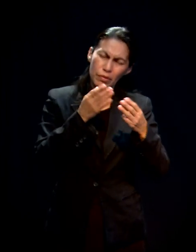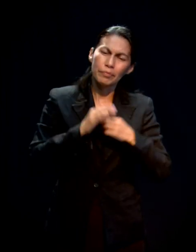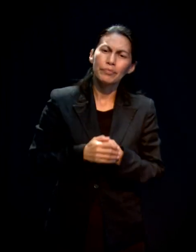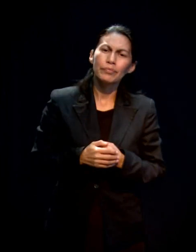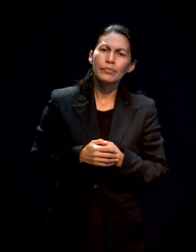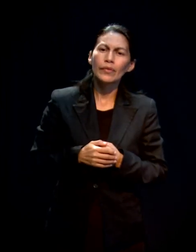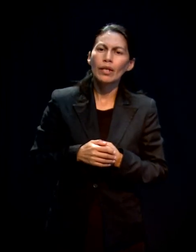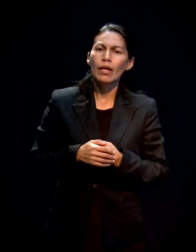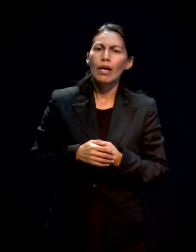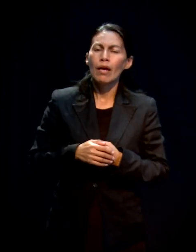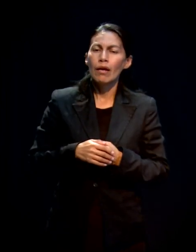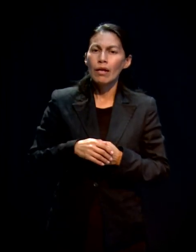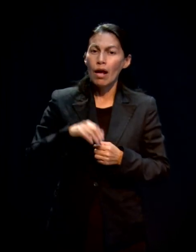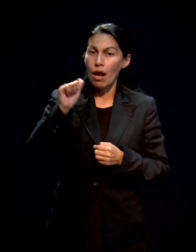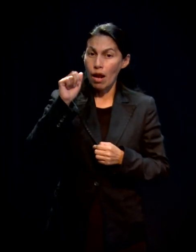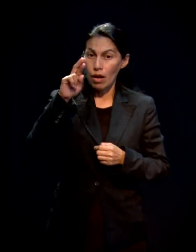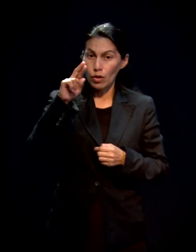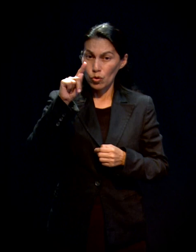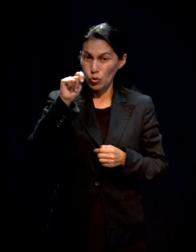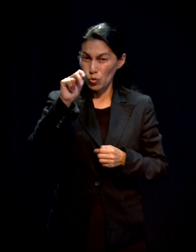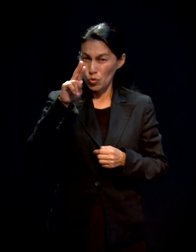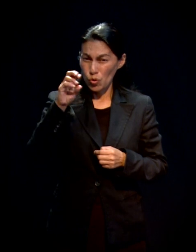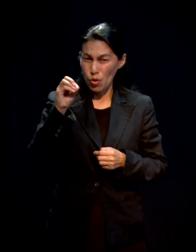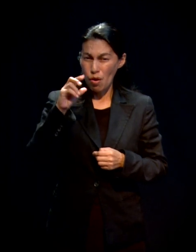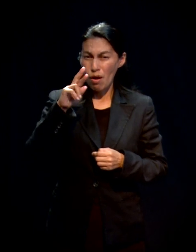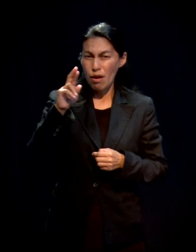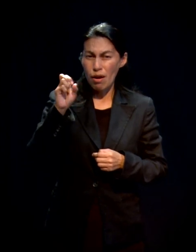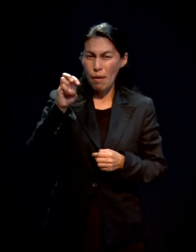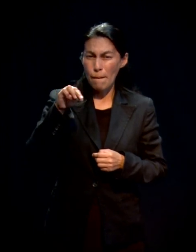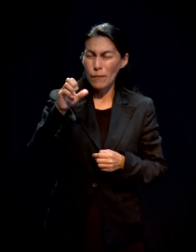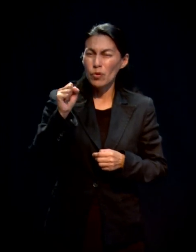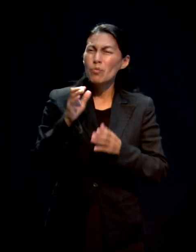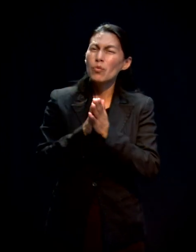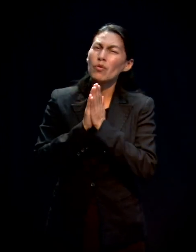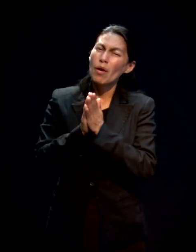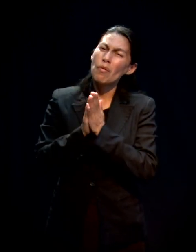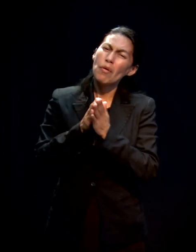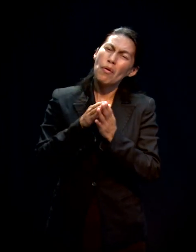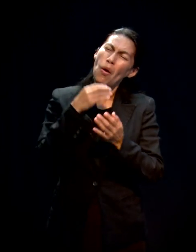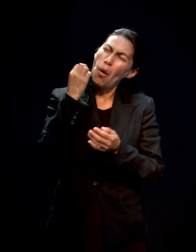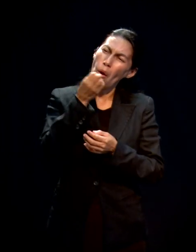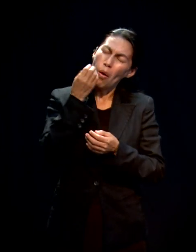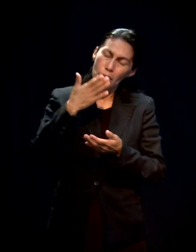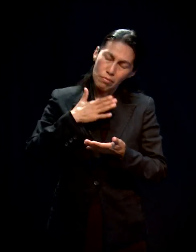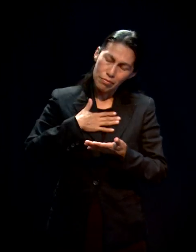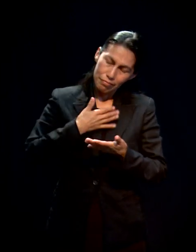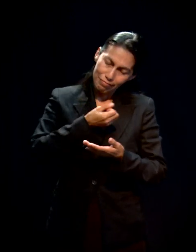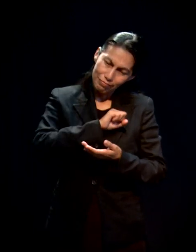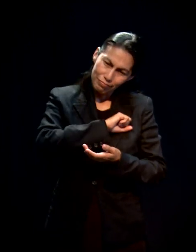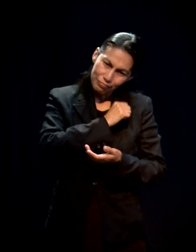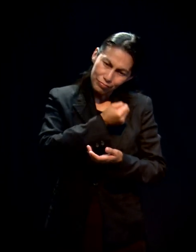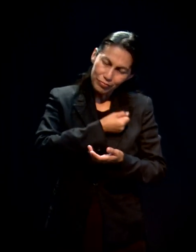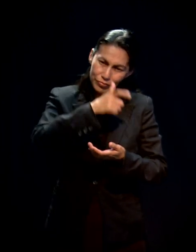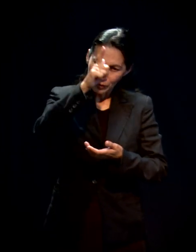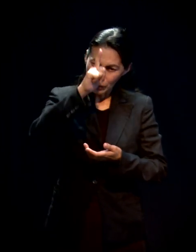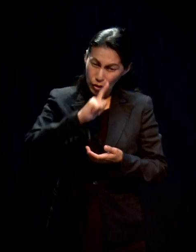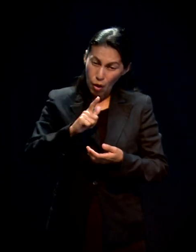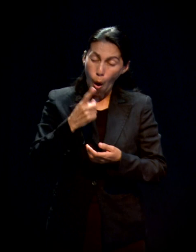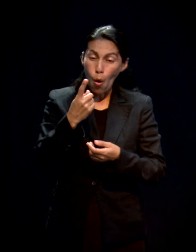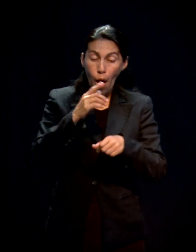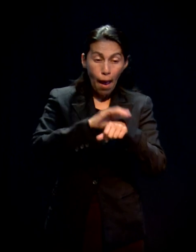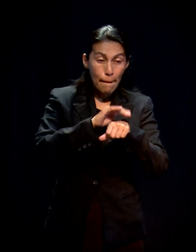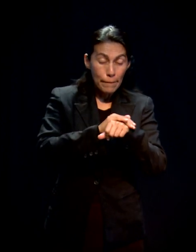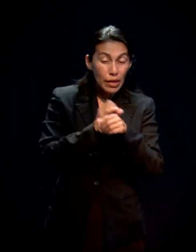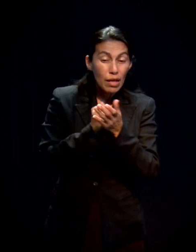oremos por mi salud física y espiritual y la de una amiga que está por tomar una decisión importante vamos a estar orando